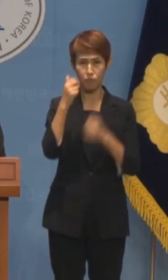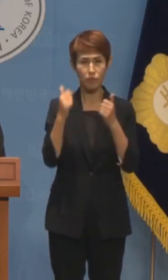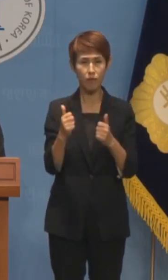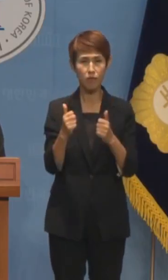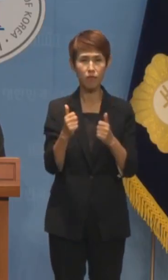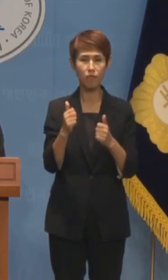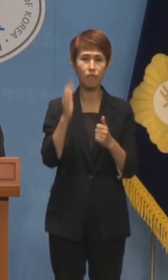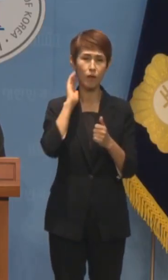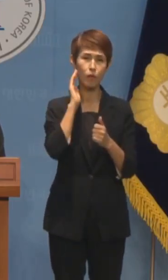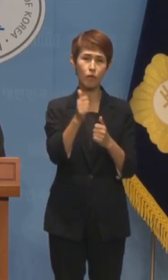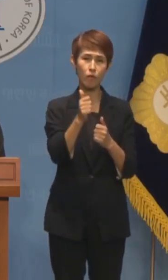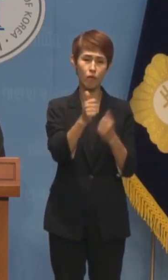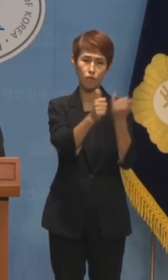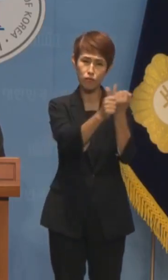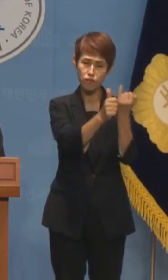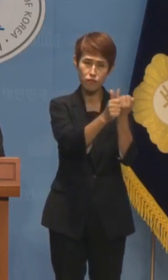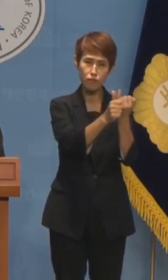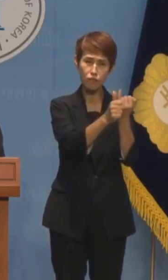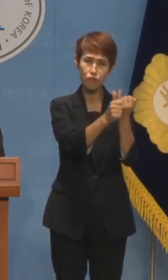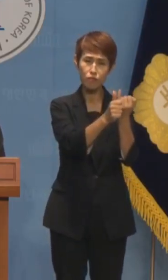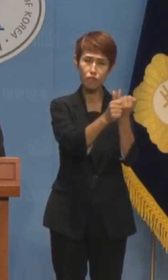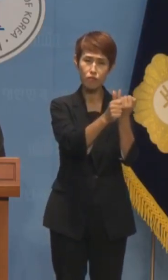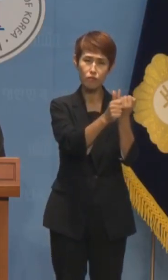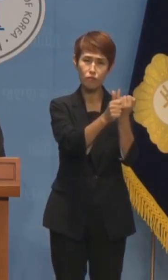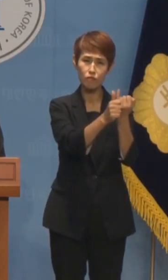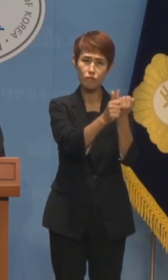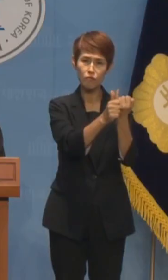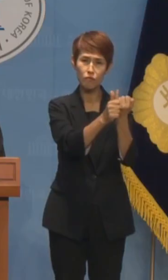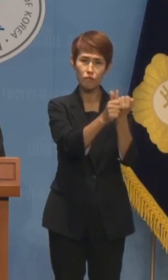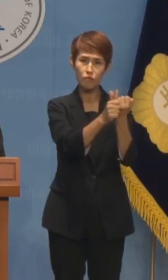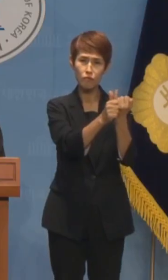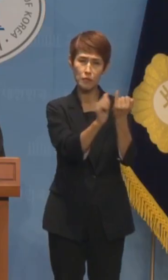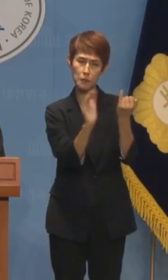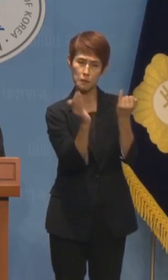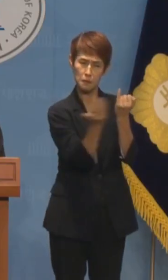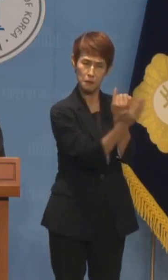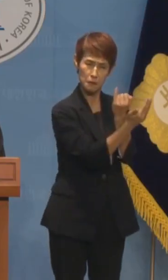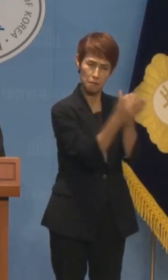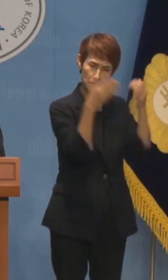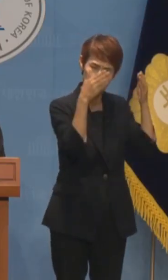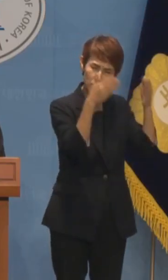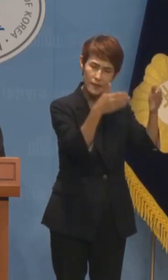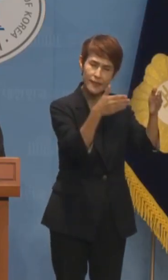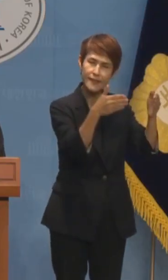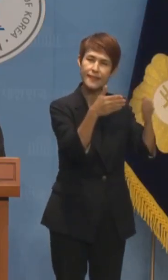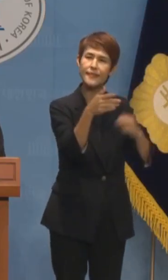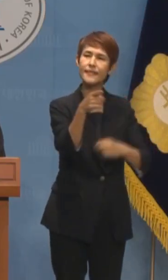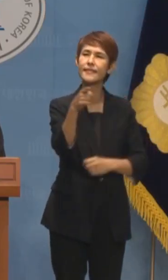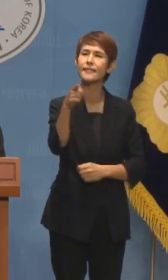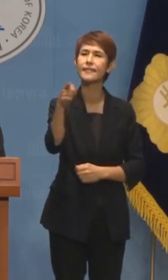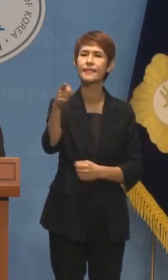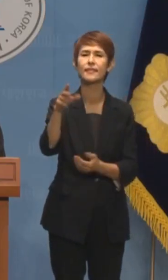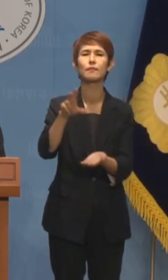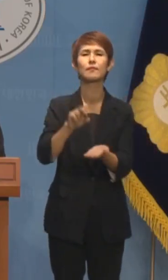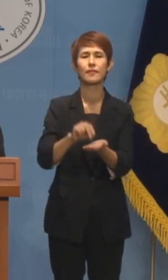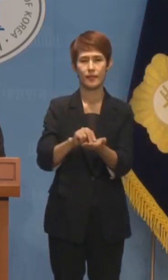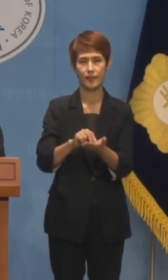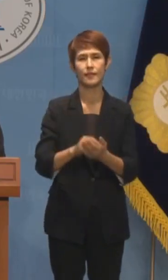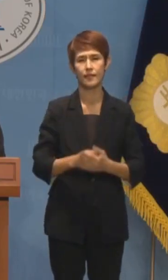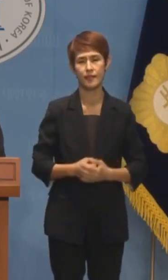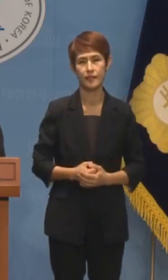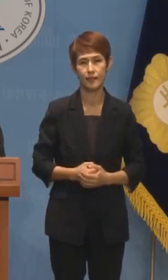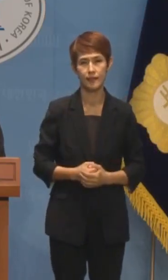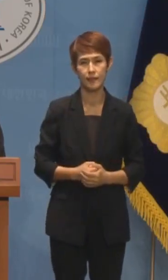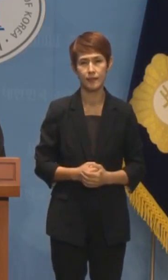윤석열 대통령과 그 배우자 김건희 여사를 지키기에만 급급했다는 사실이 다시 한번